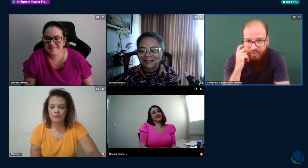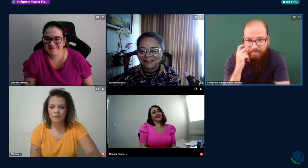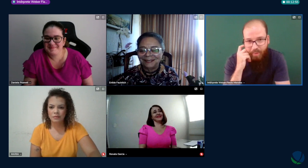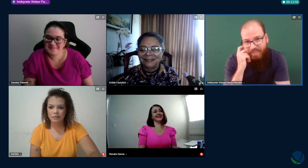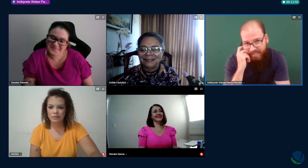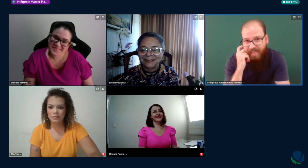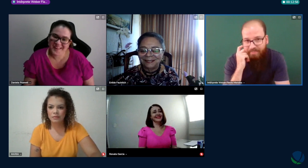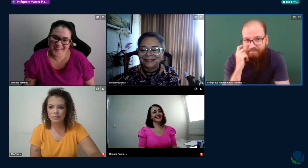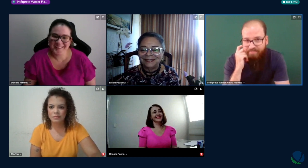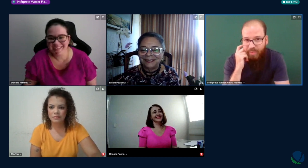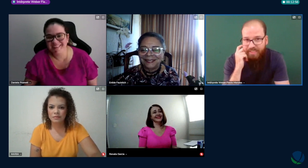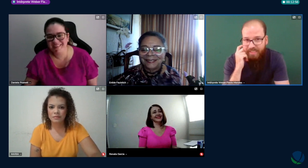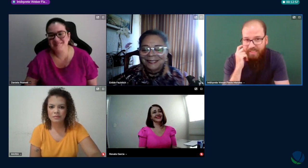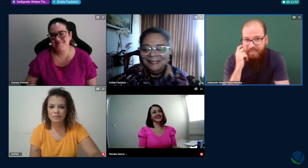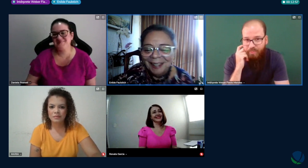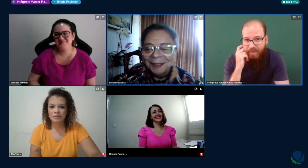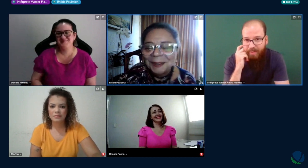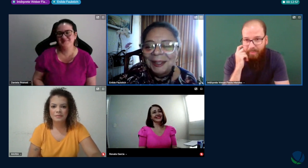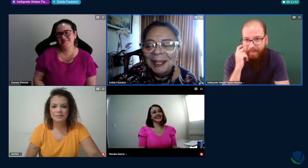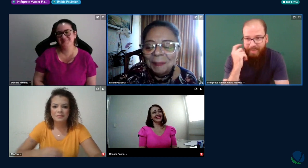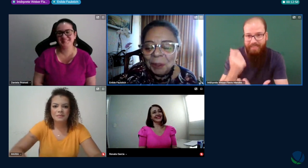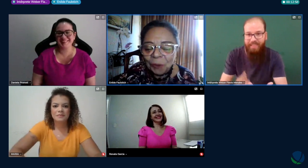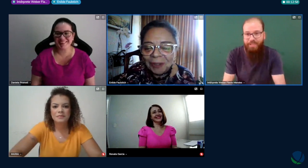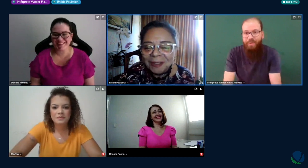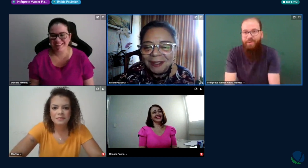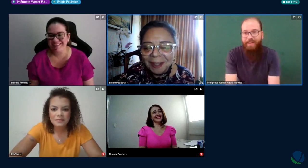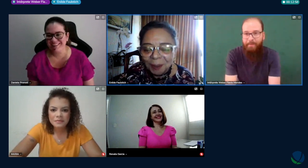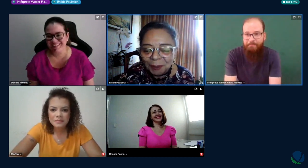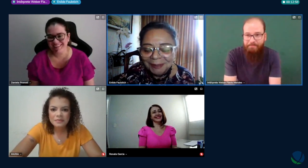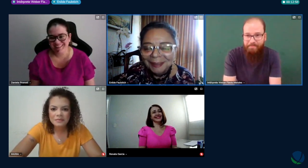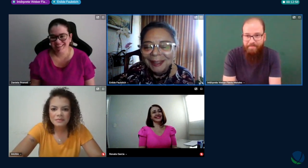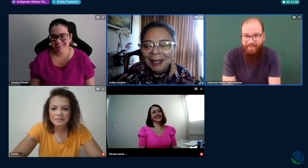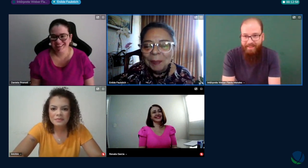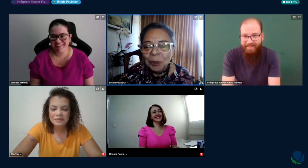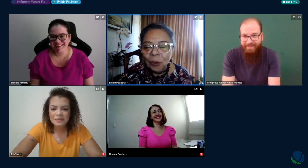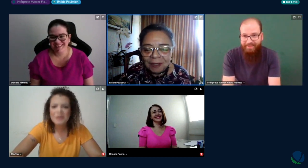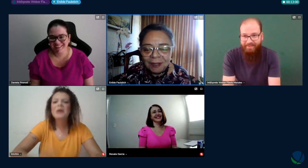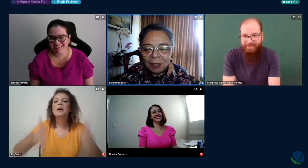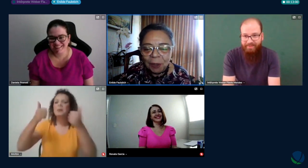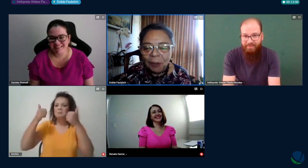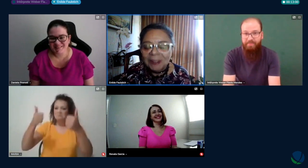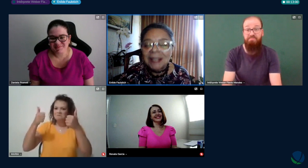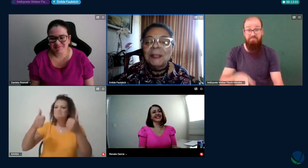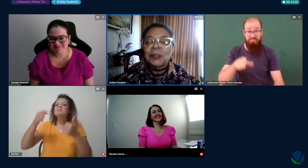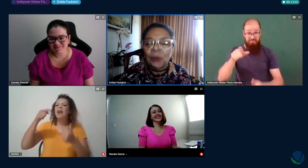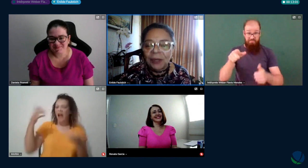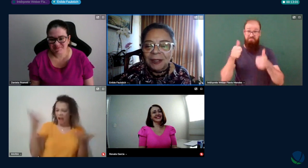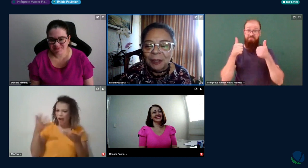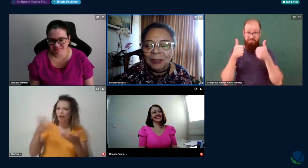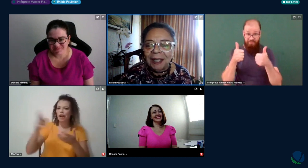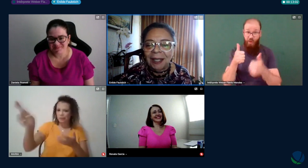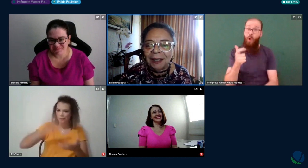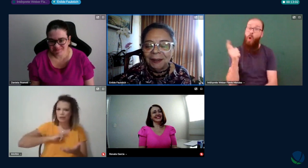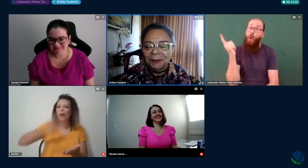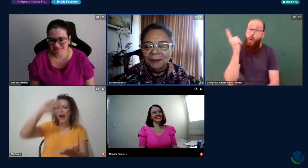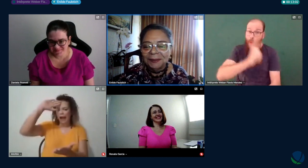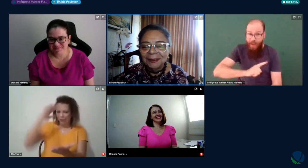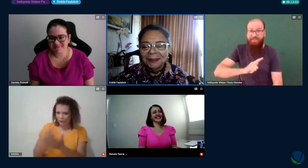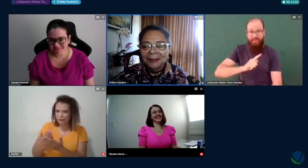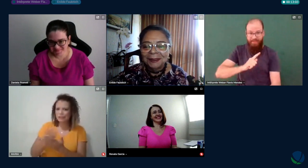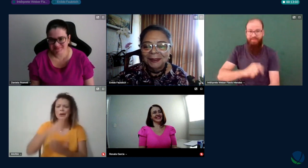então acredito que pode ser sim. Ela me convenceu, Ela me convenceu. Agora tem que saber se convenceu